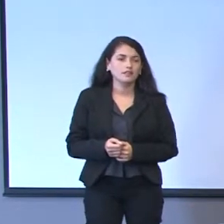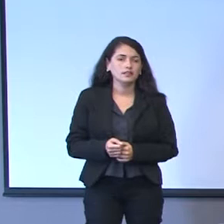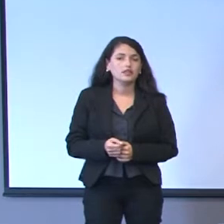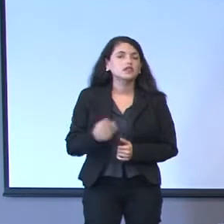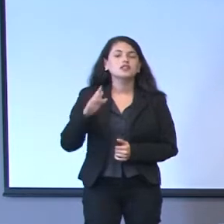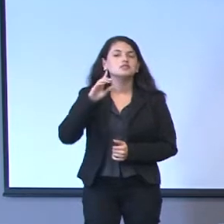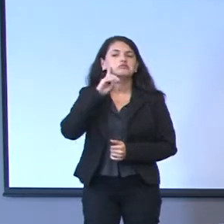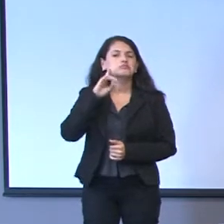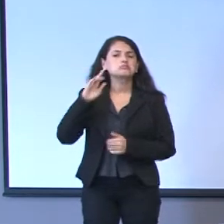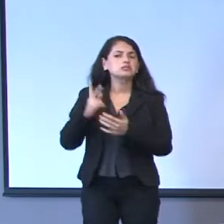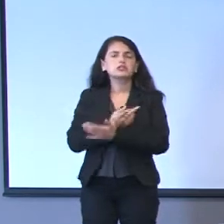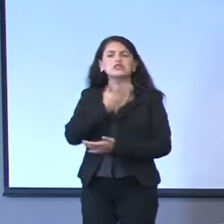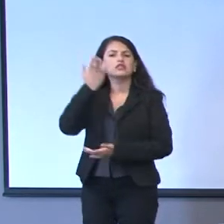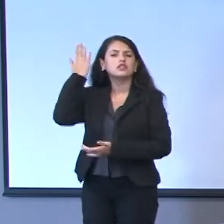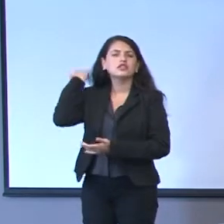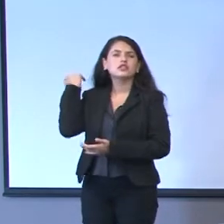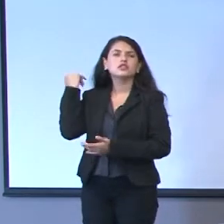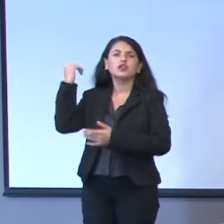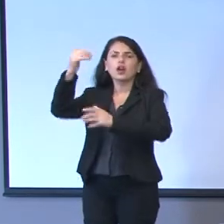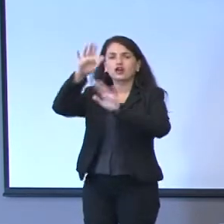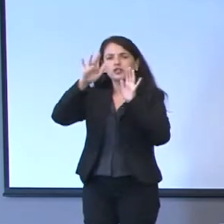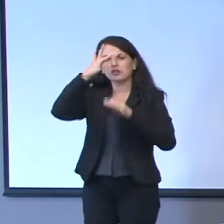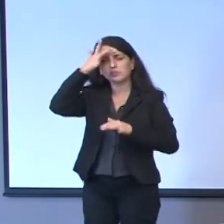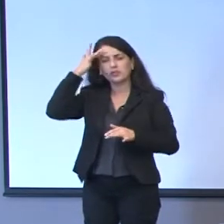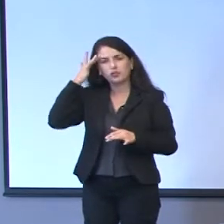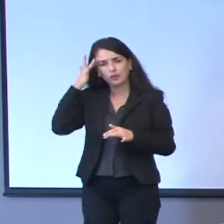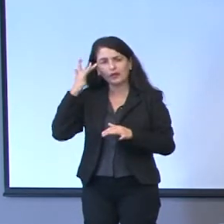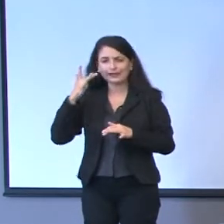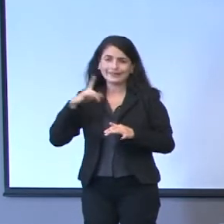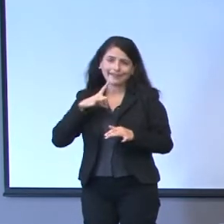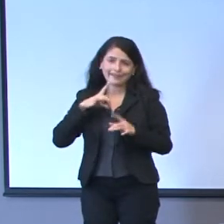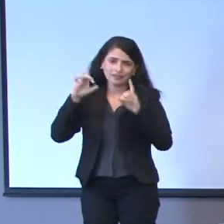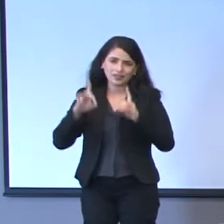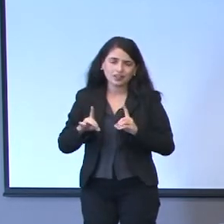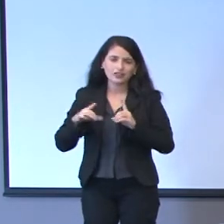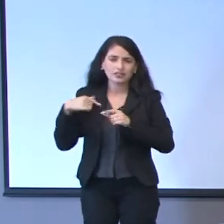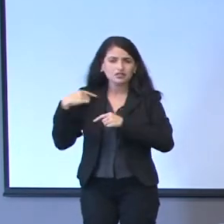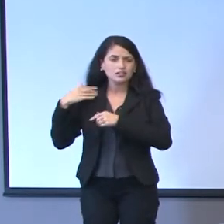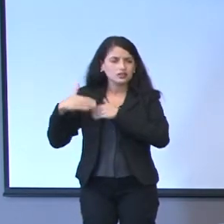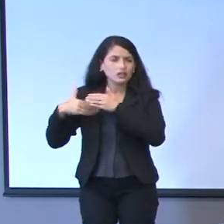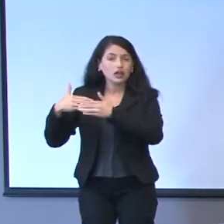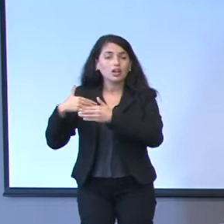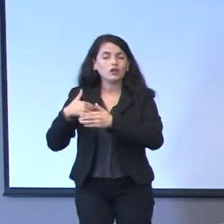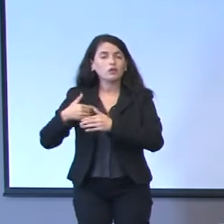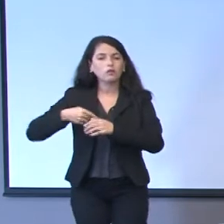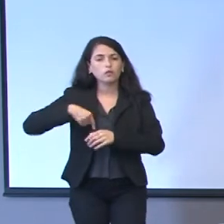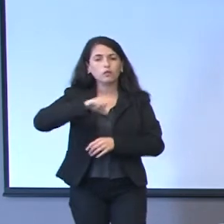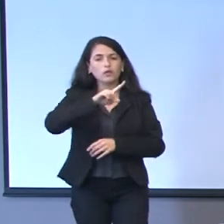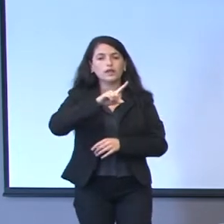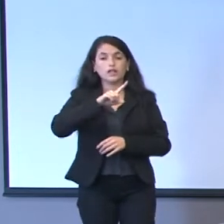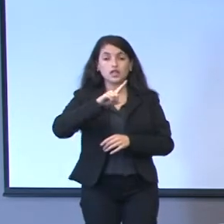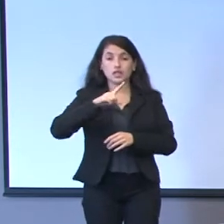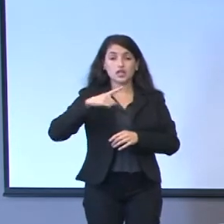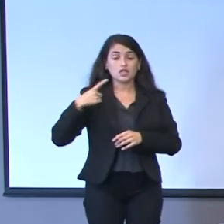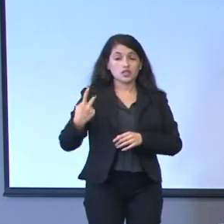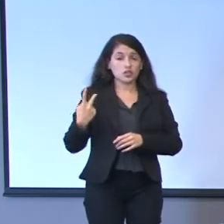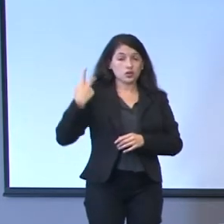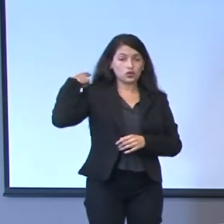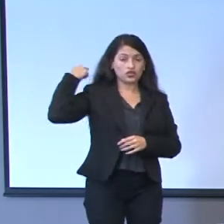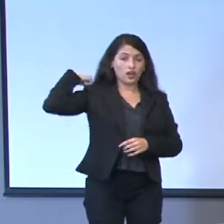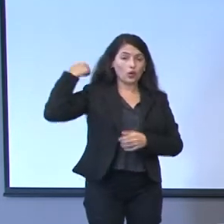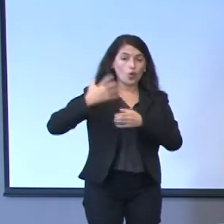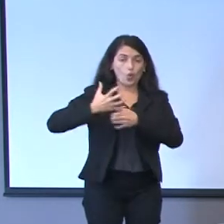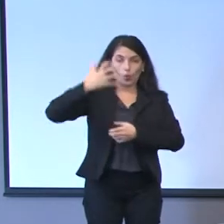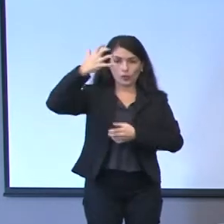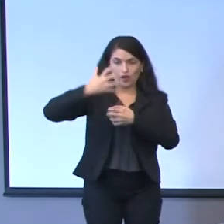uma pessoa com deficiência, às vezes, passa por um processo de reabilitação longo, enfim, e eu fui fazer uma cirurgia na coluna e tive